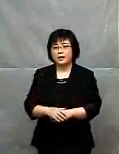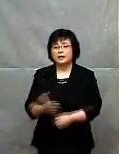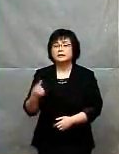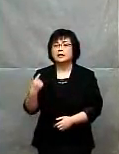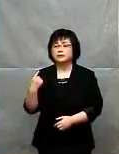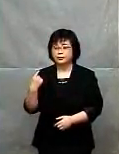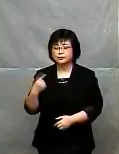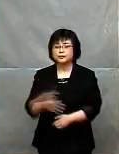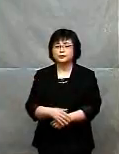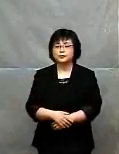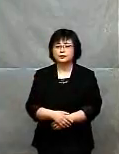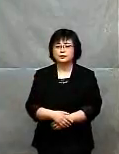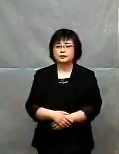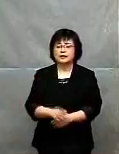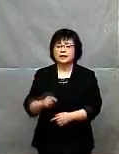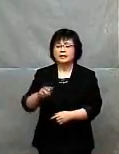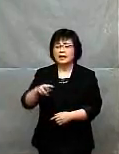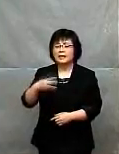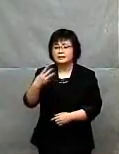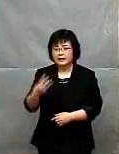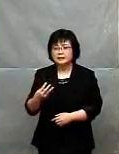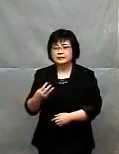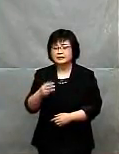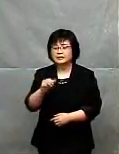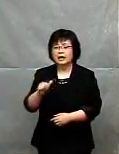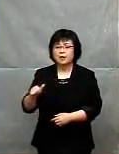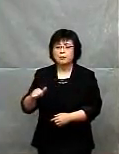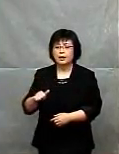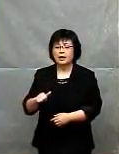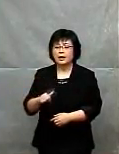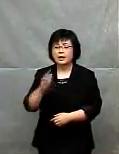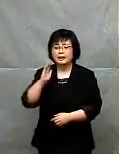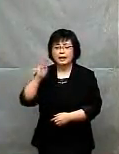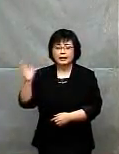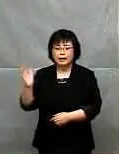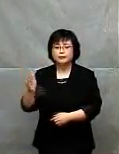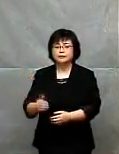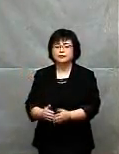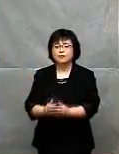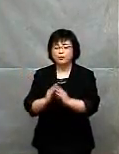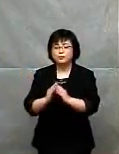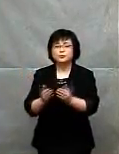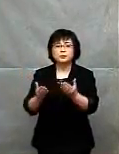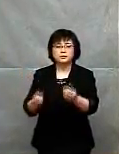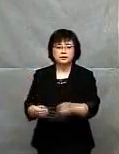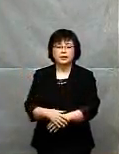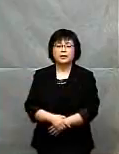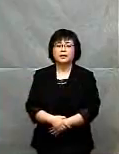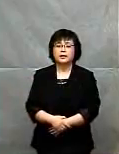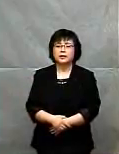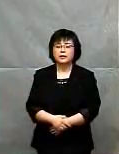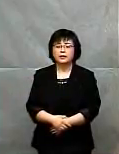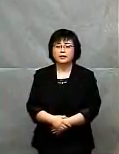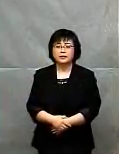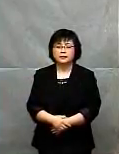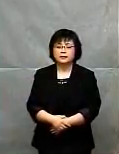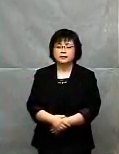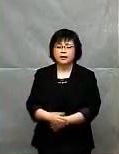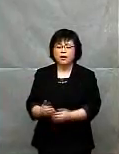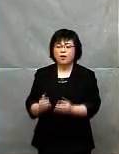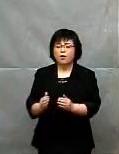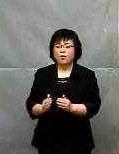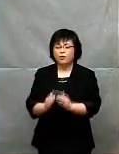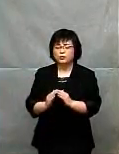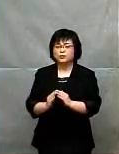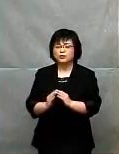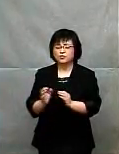日第3次安倍第3次改造内閣が発足いたしました。発足直後の